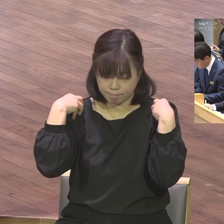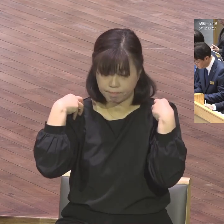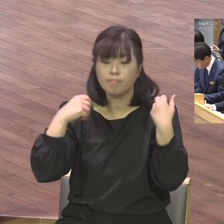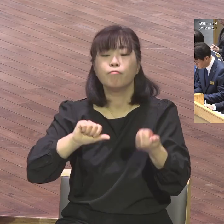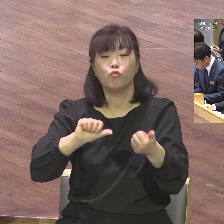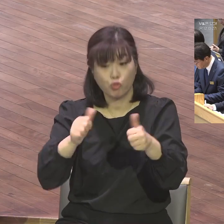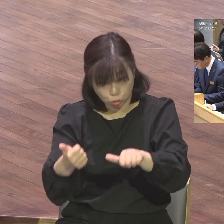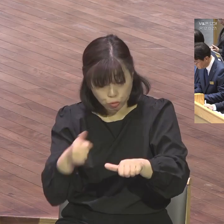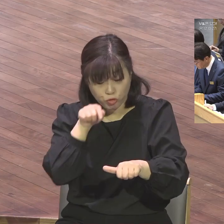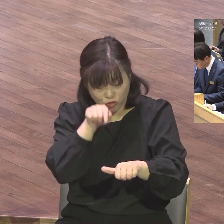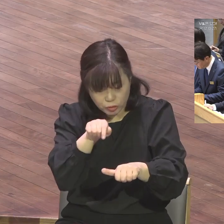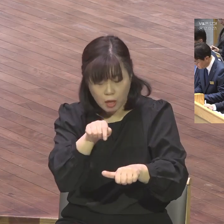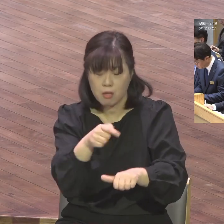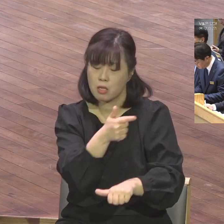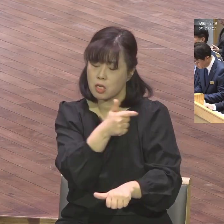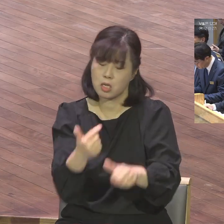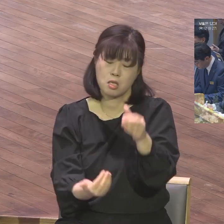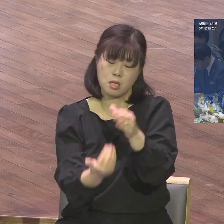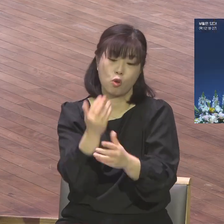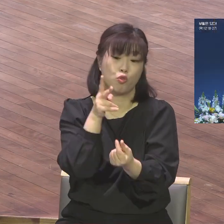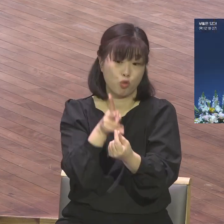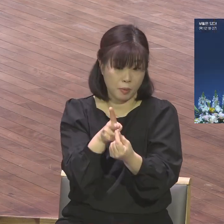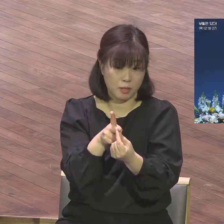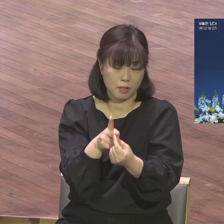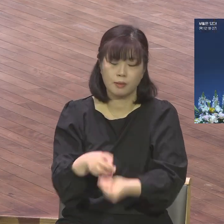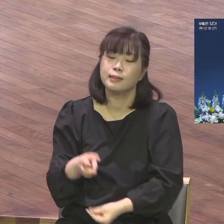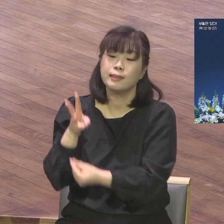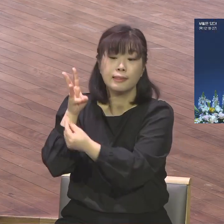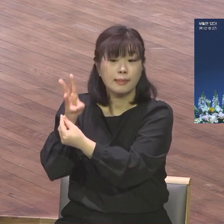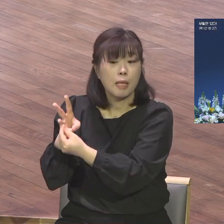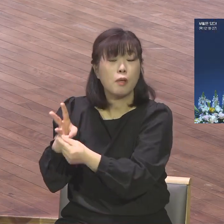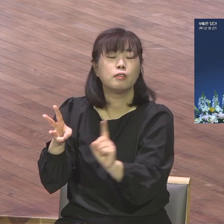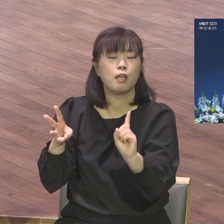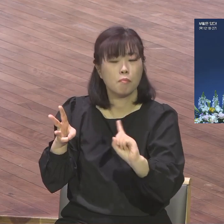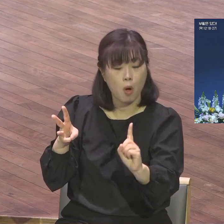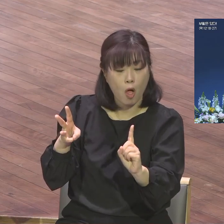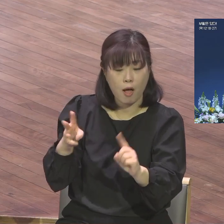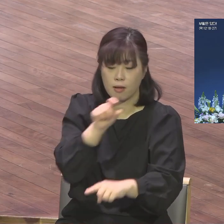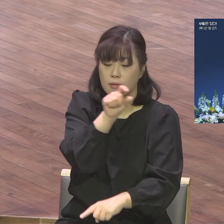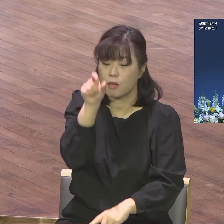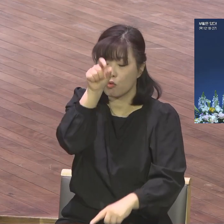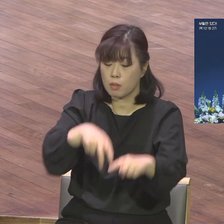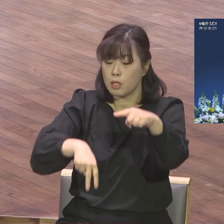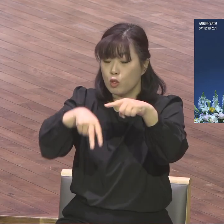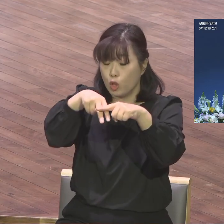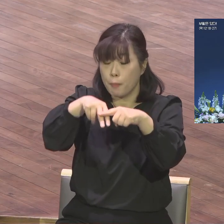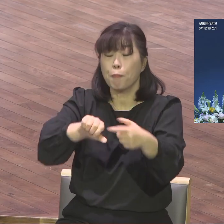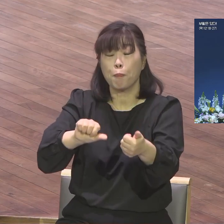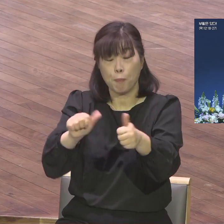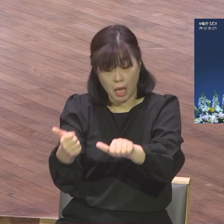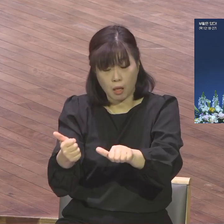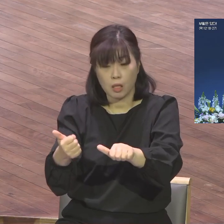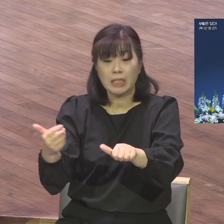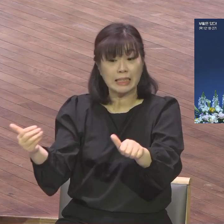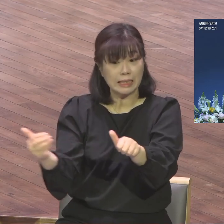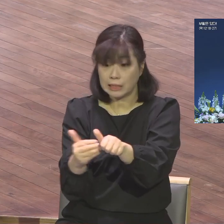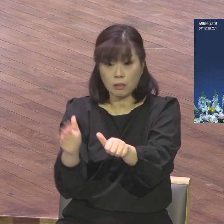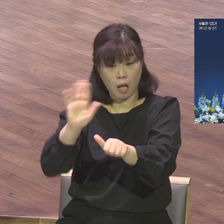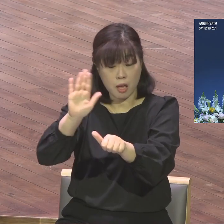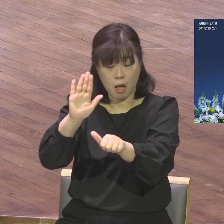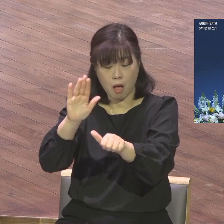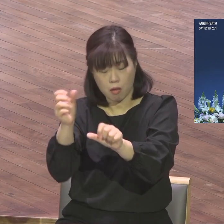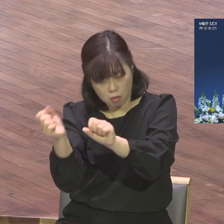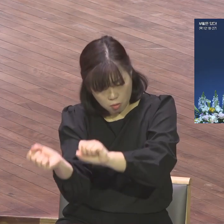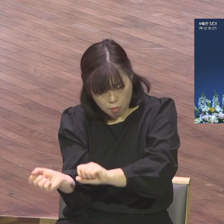이게 어마어마한 두 번째 사건이요. 세 번째 사건은 죽었던 하나님이 다시 살아나셨다.